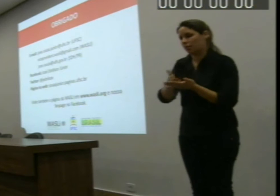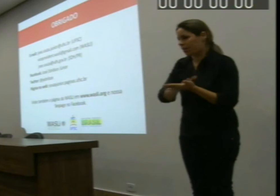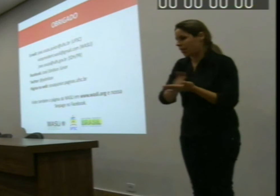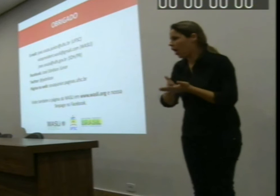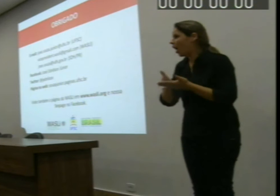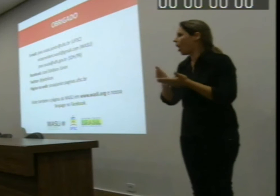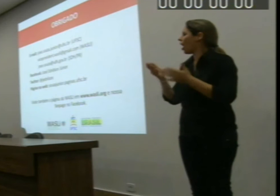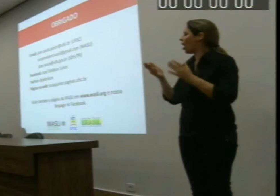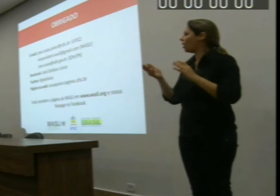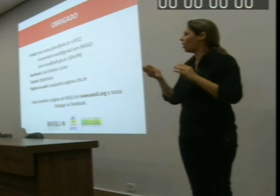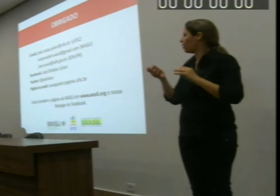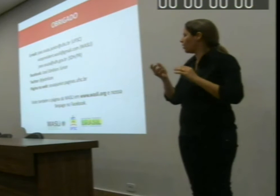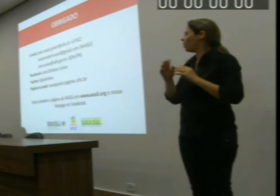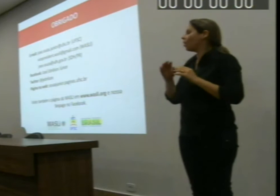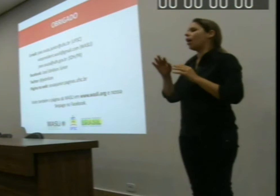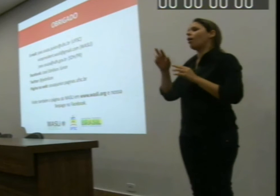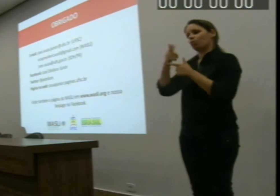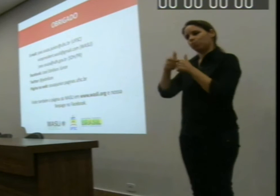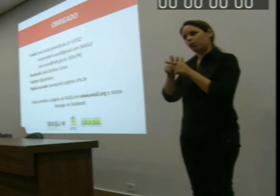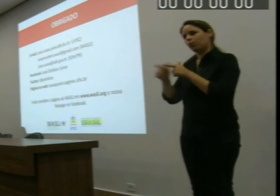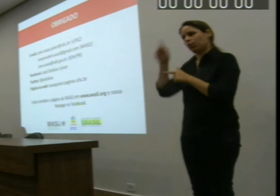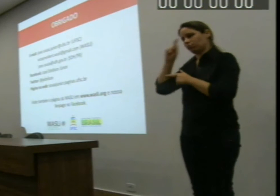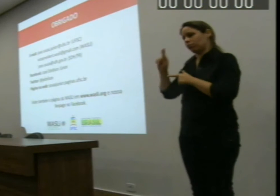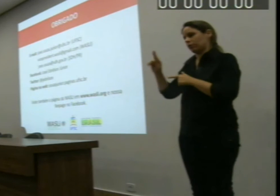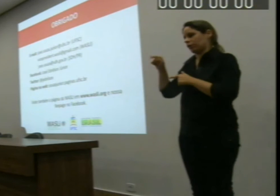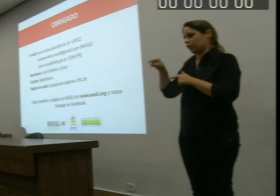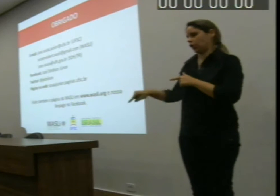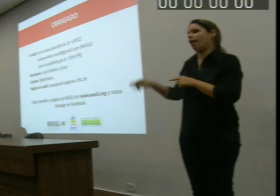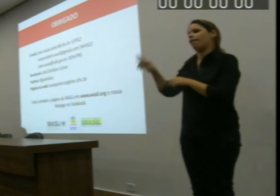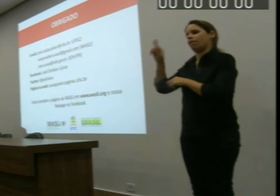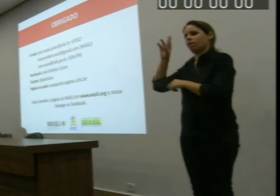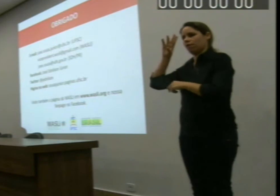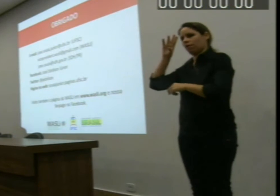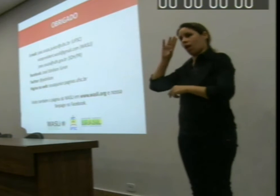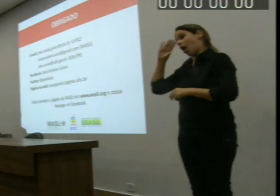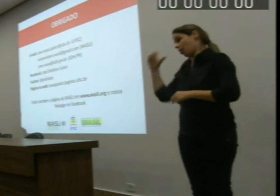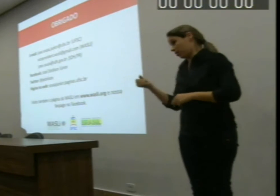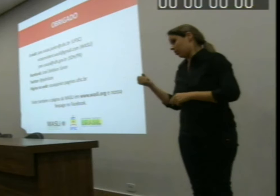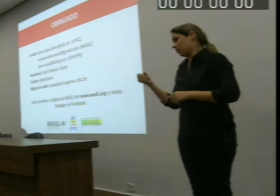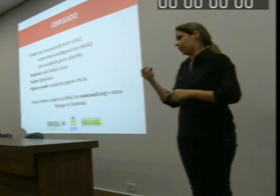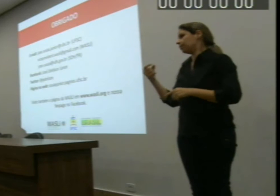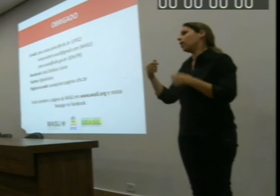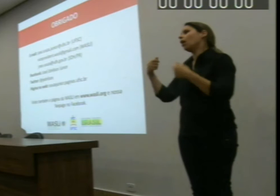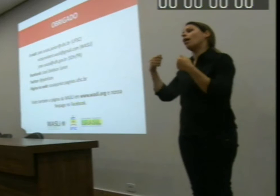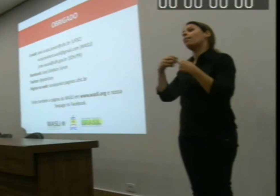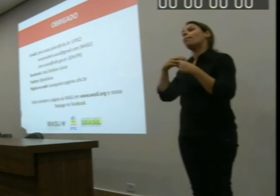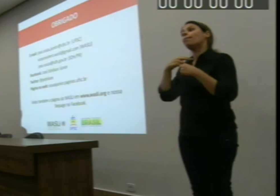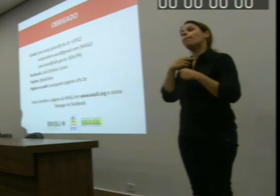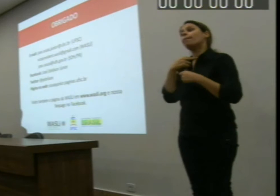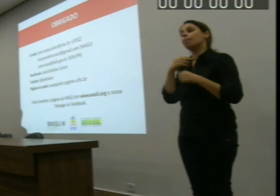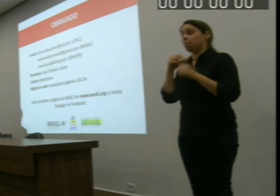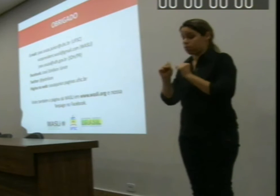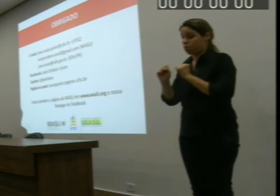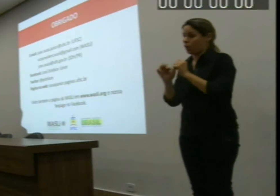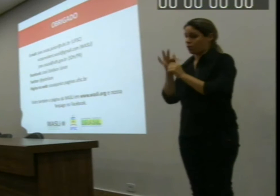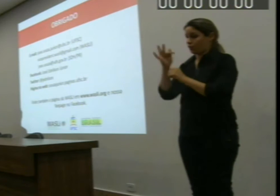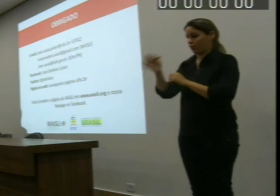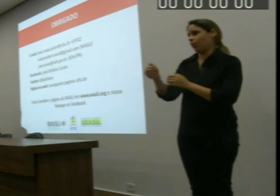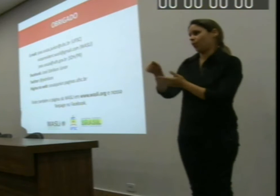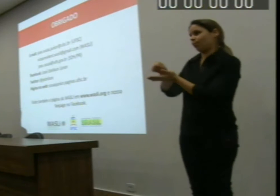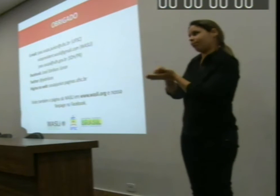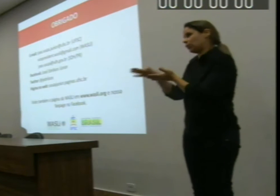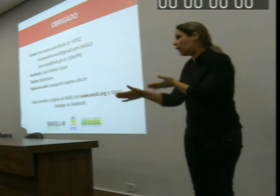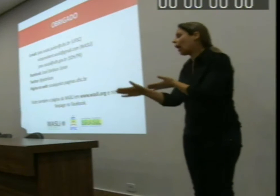profissional é um problema administrativo que aí pode ser exonerado pode não ser aprovado em estágio probatório pode